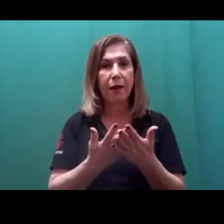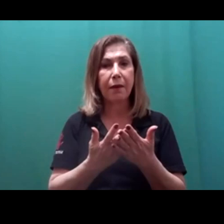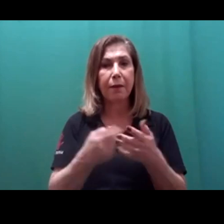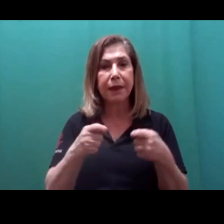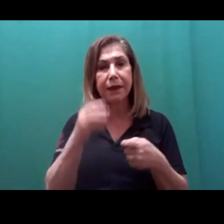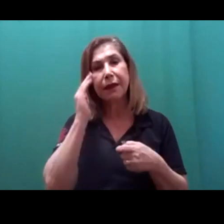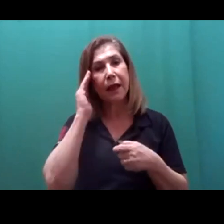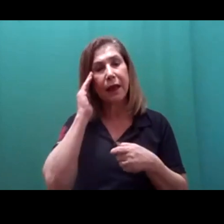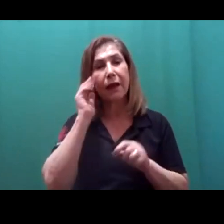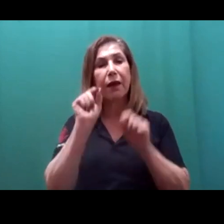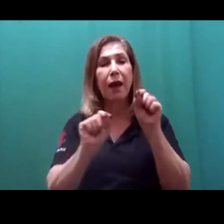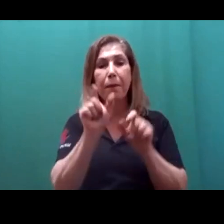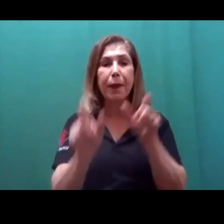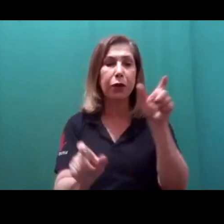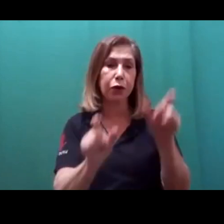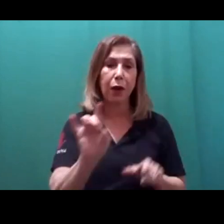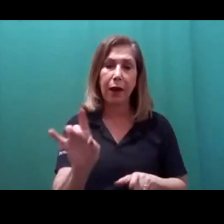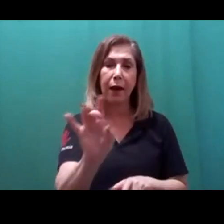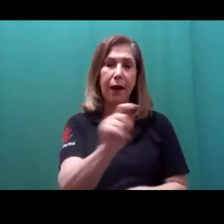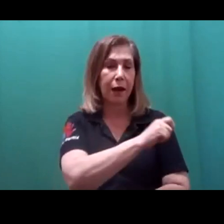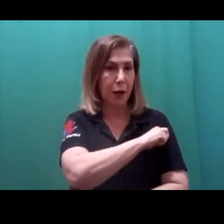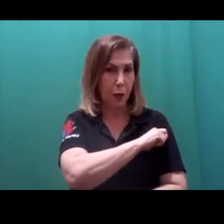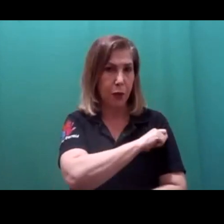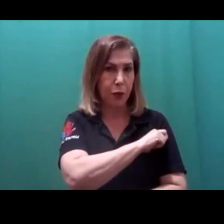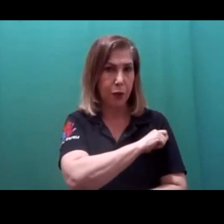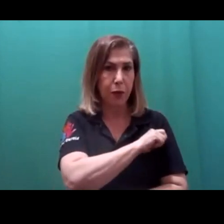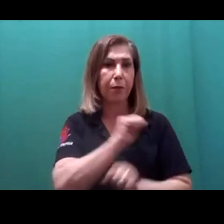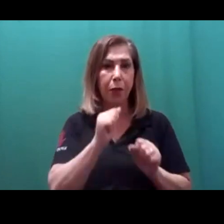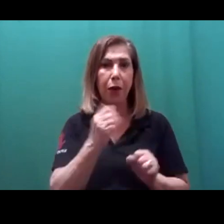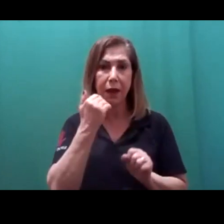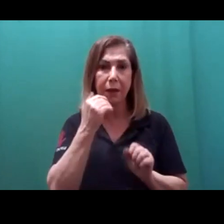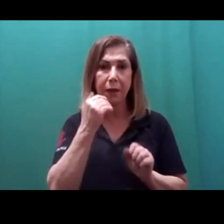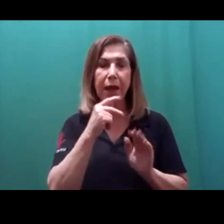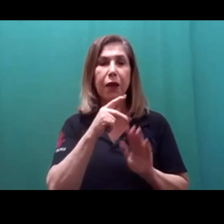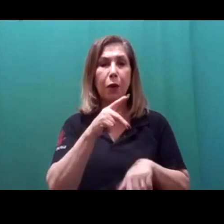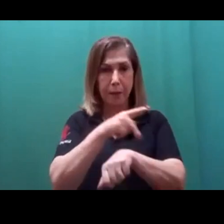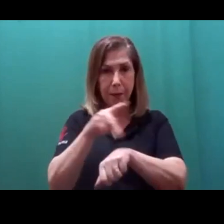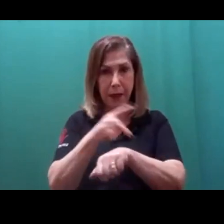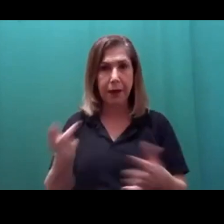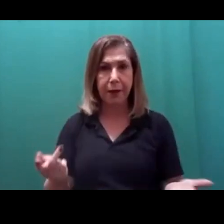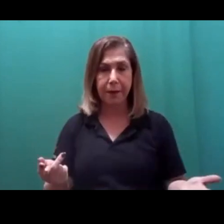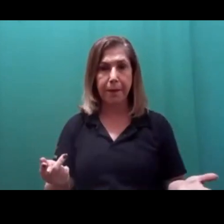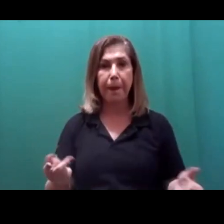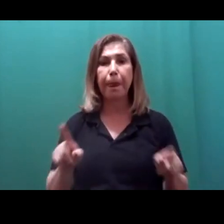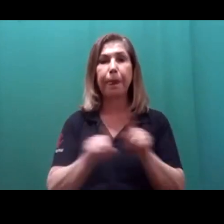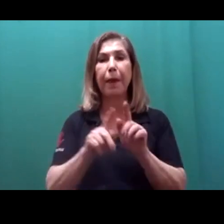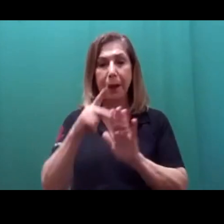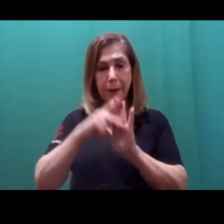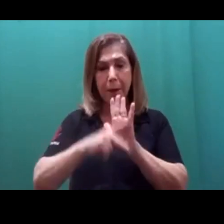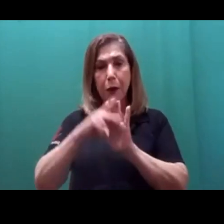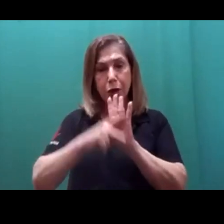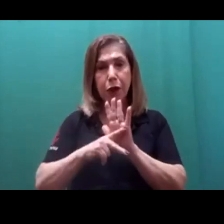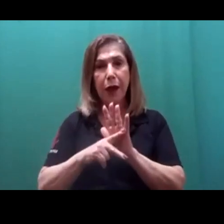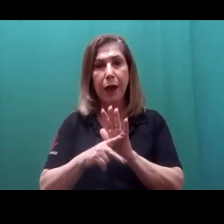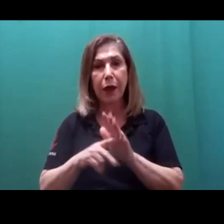com quem que ela está trabalhando. Esse alimento pode ser um processo pedagógico. E a gente tem o bom prato, que é